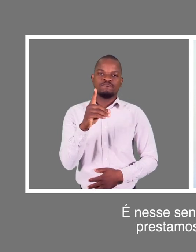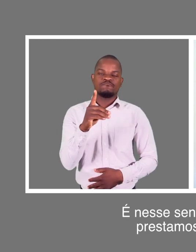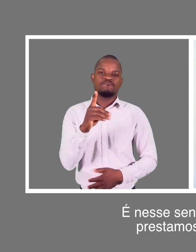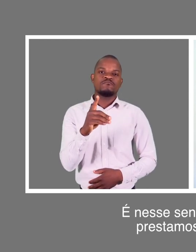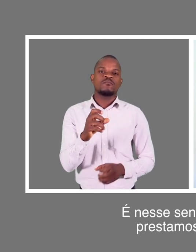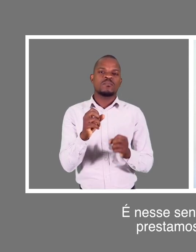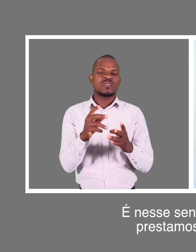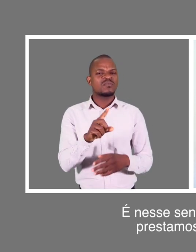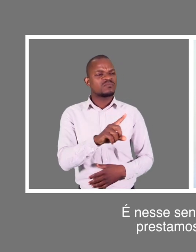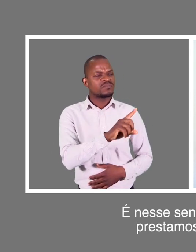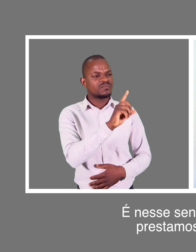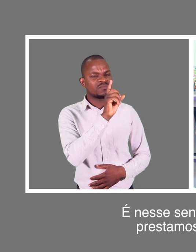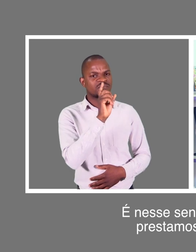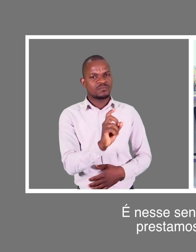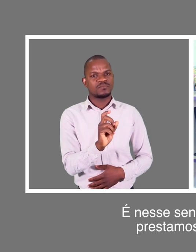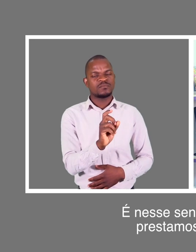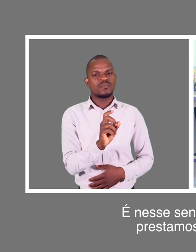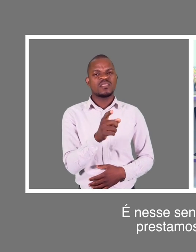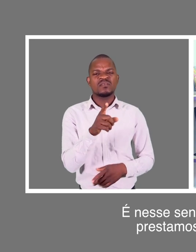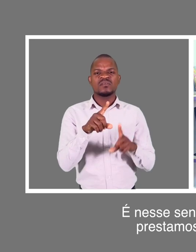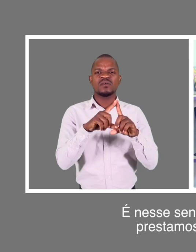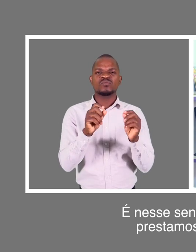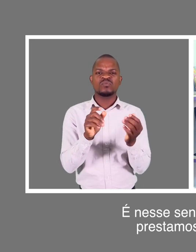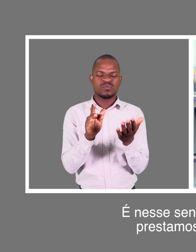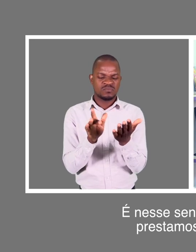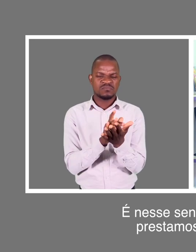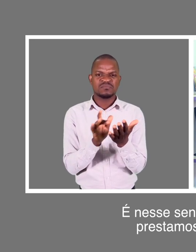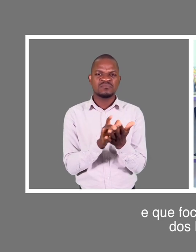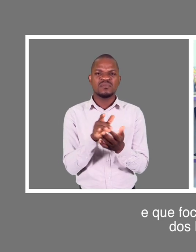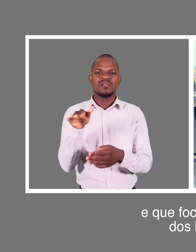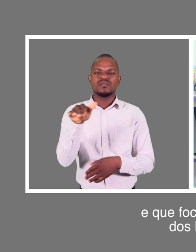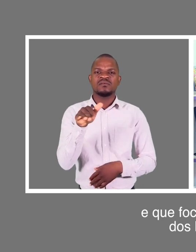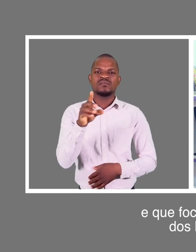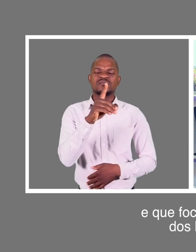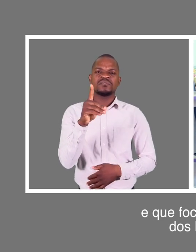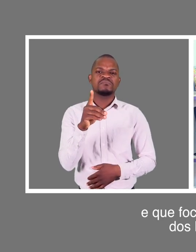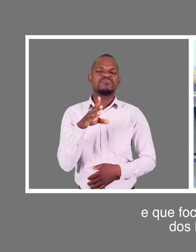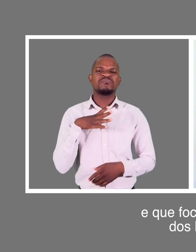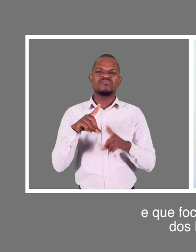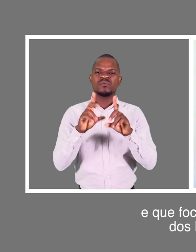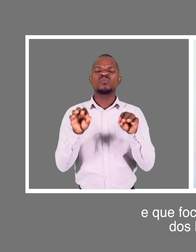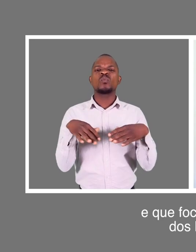Então, é neste sentido que o serviço que nós prestamos acaba sendo abrangente e que